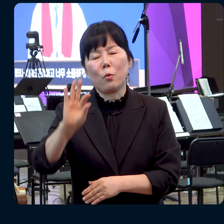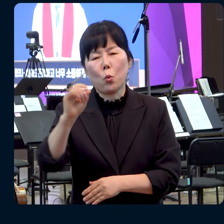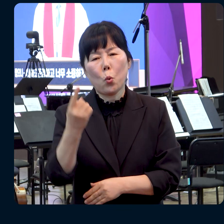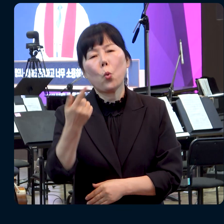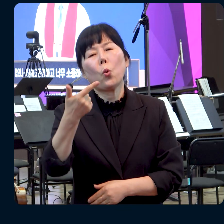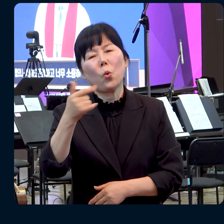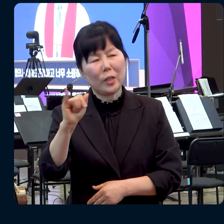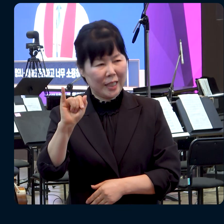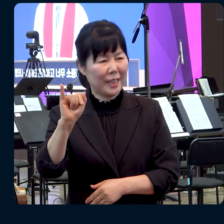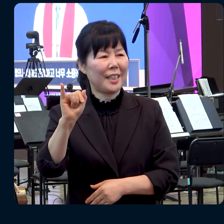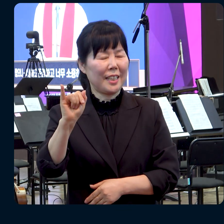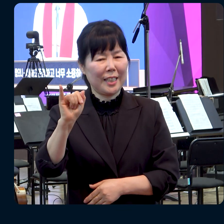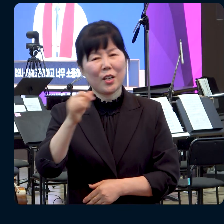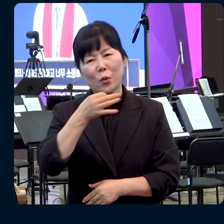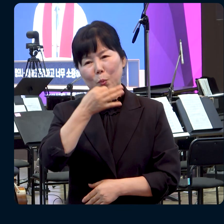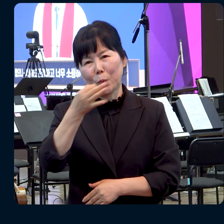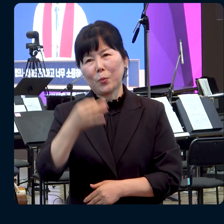라보니예요.